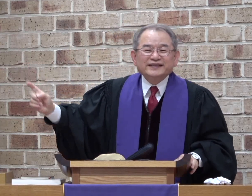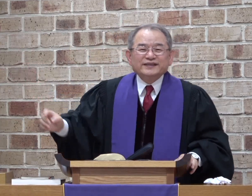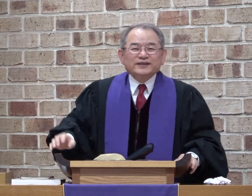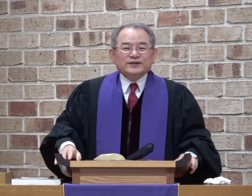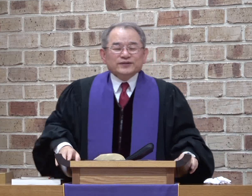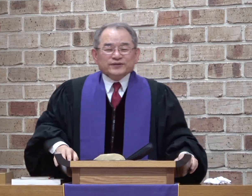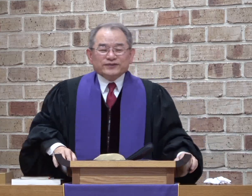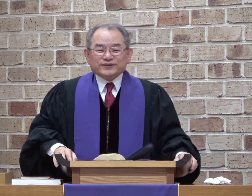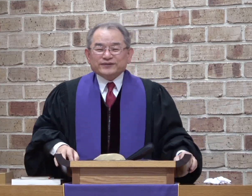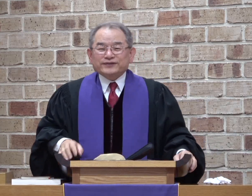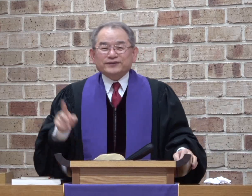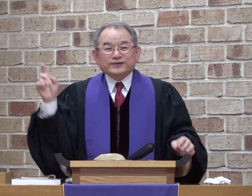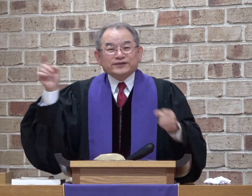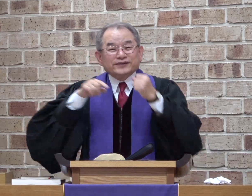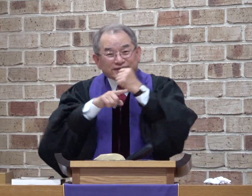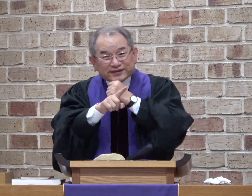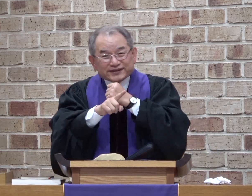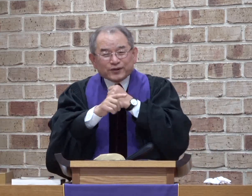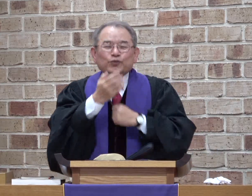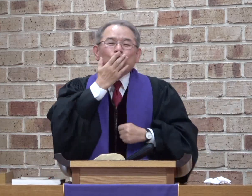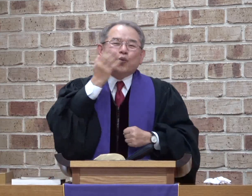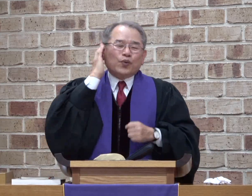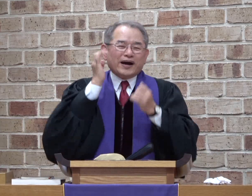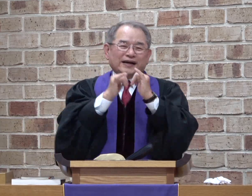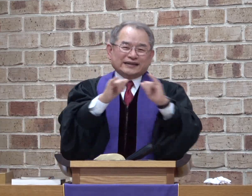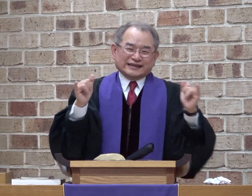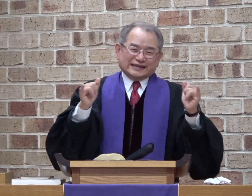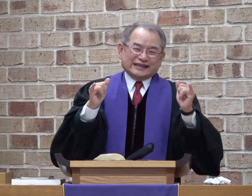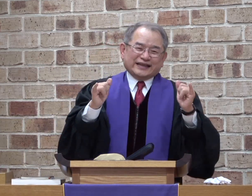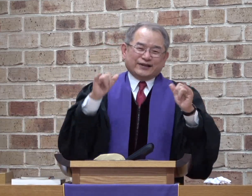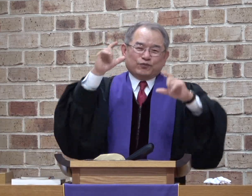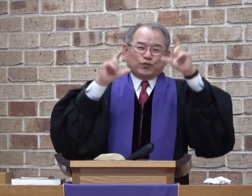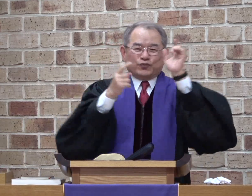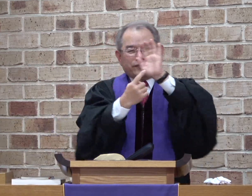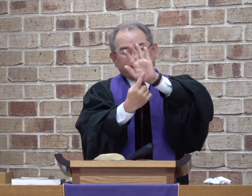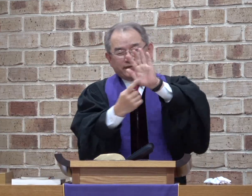그 뜻은 우리 농아인들하고 참 어울리는 모습 같습니다.